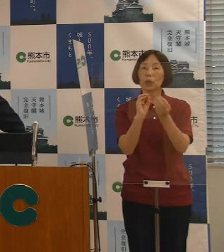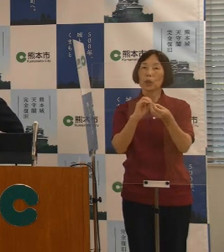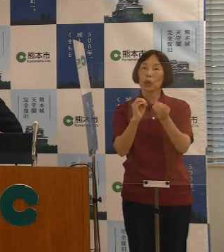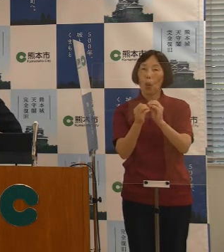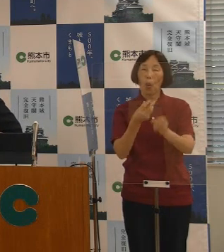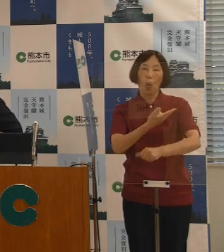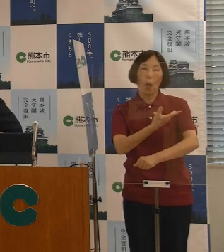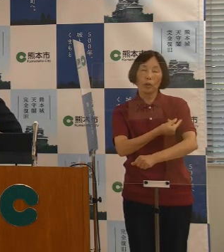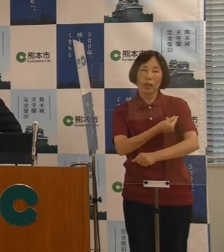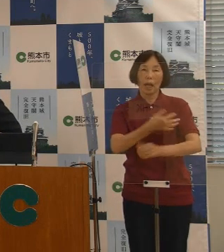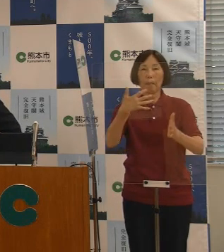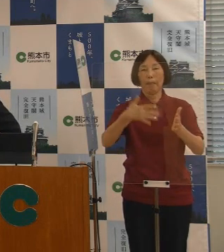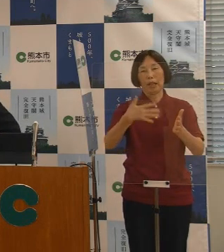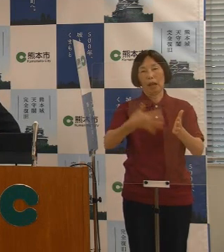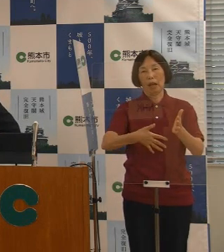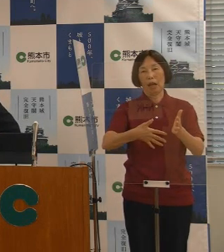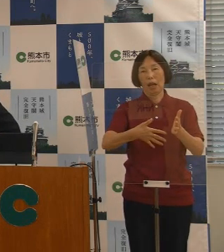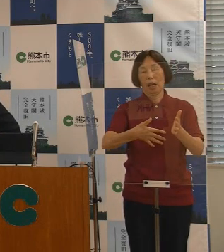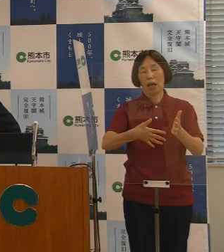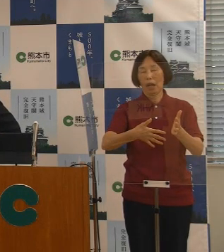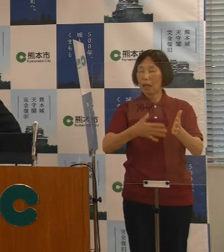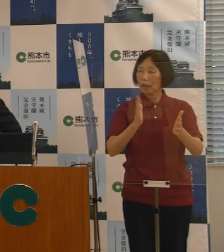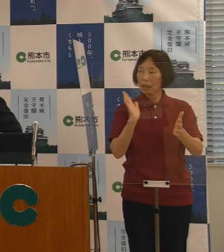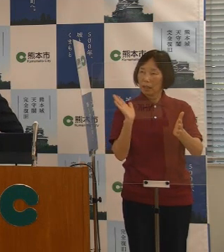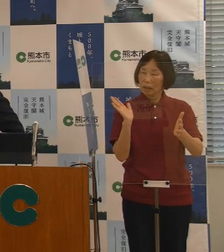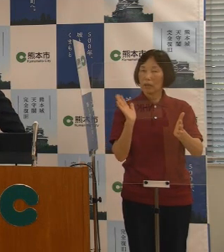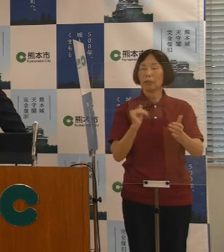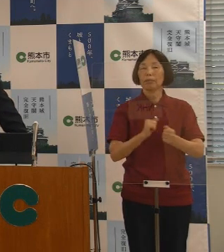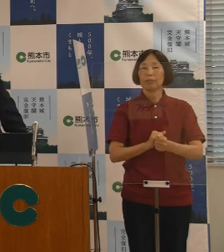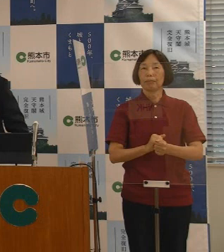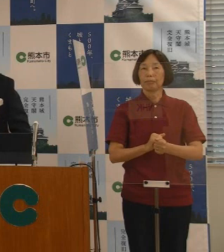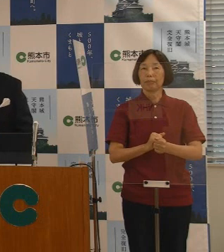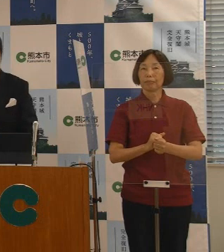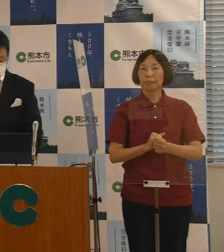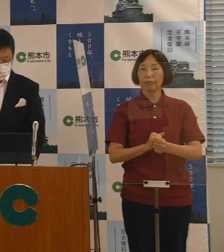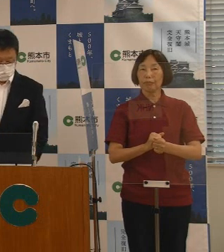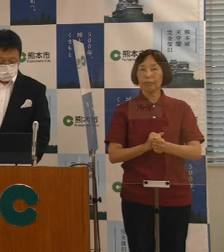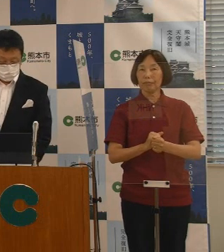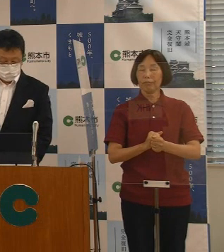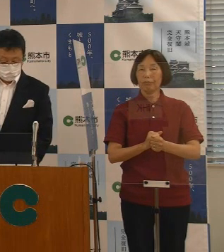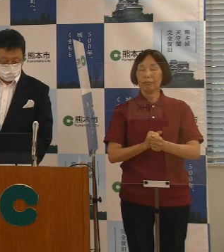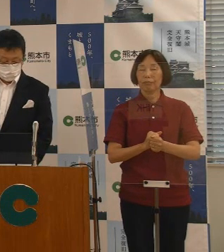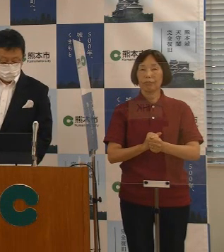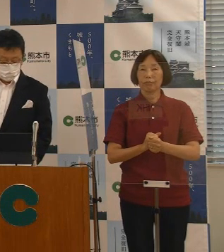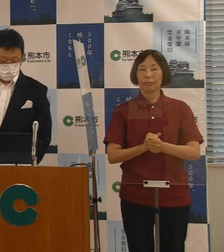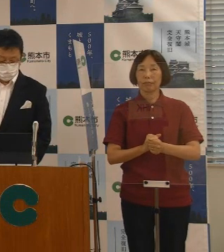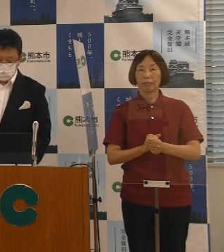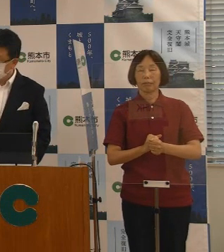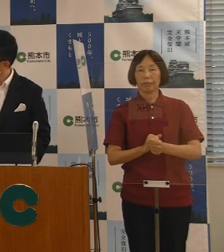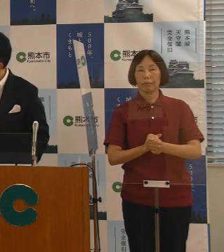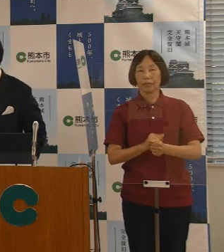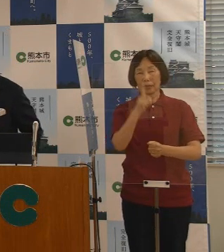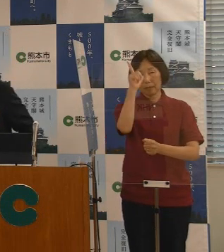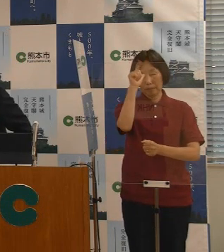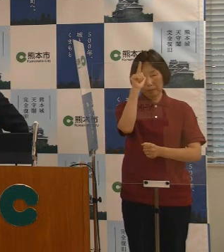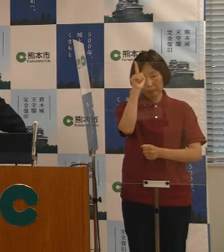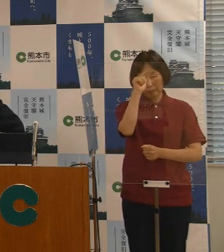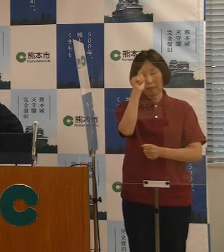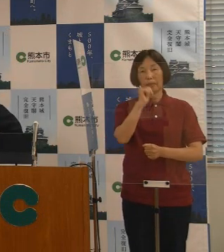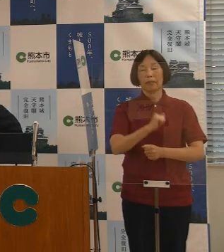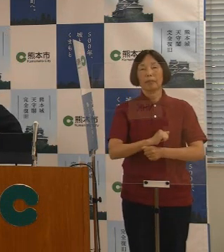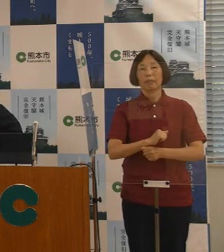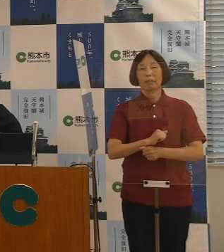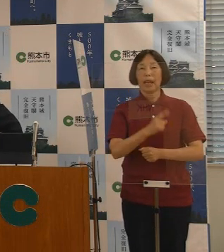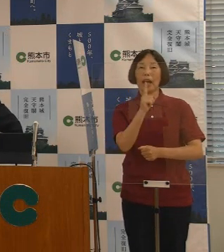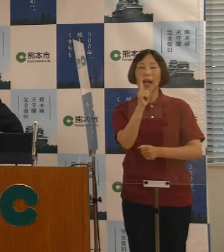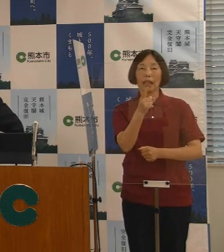クチン未接種の方です。そして黄色が